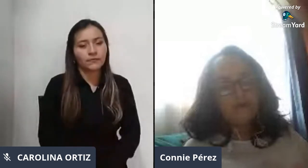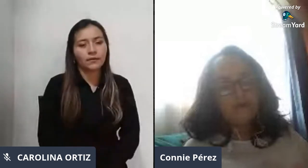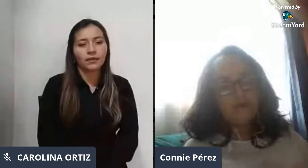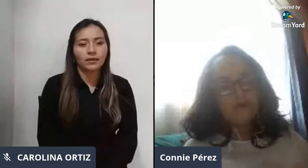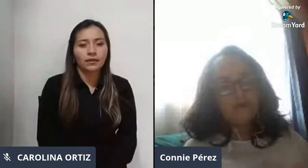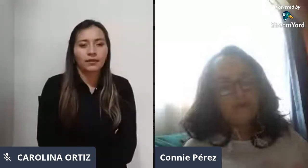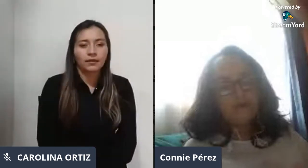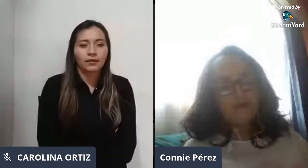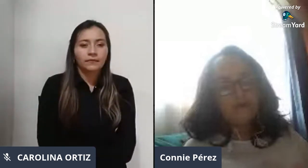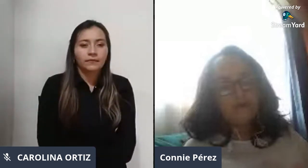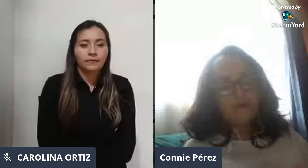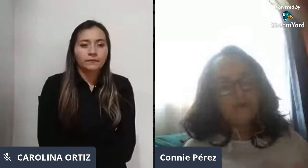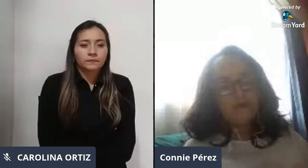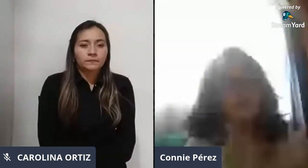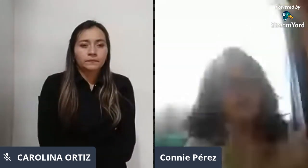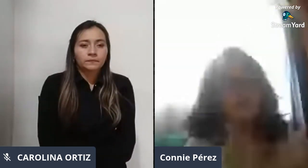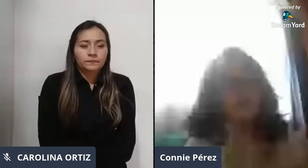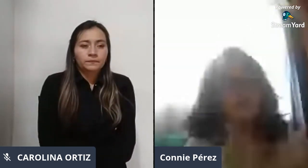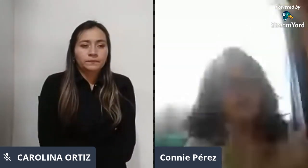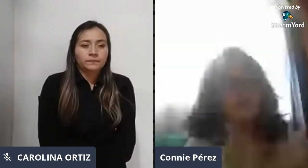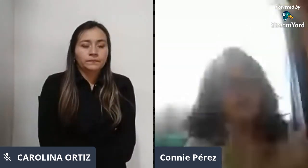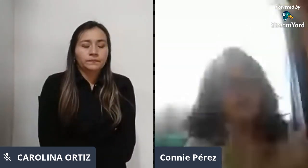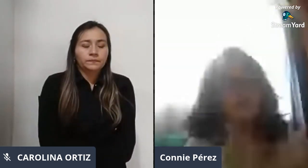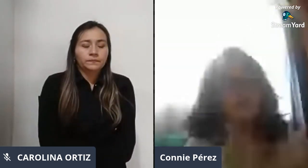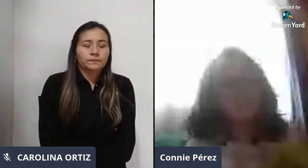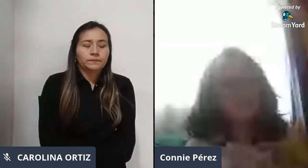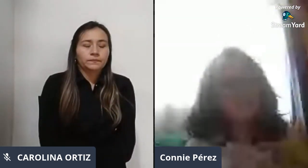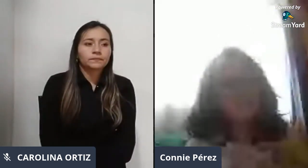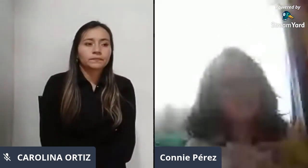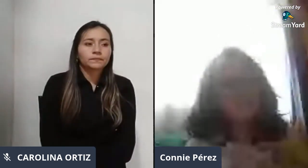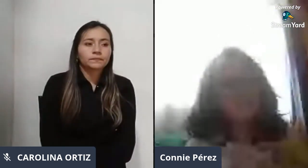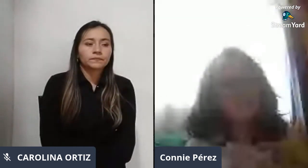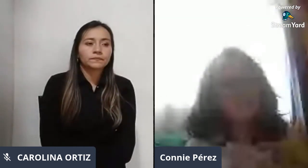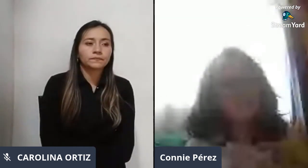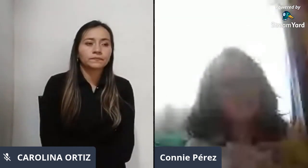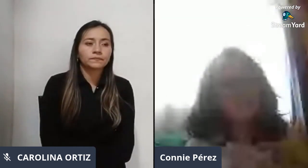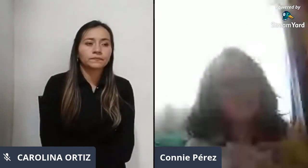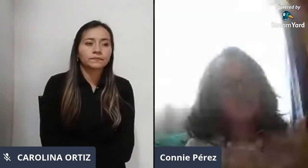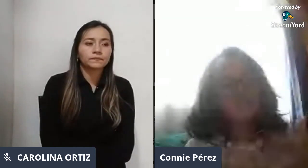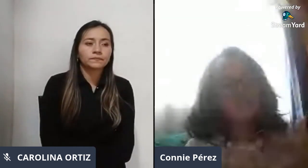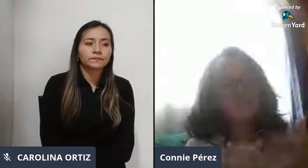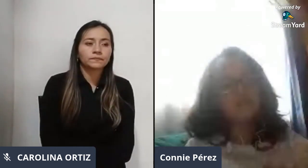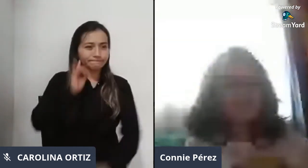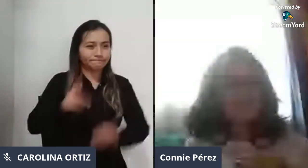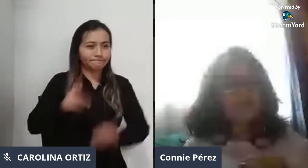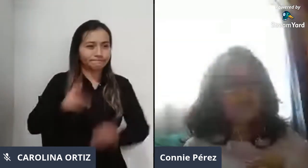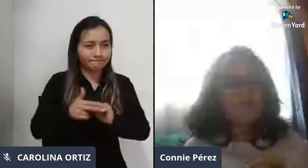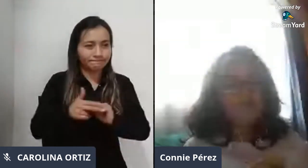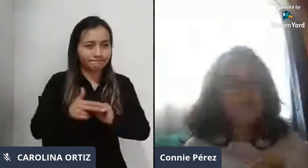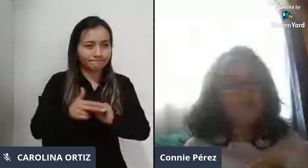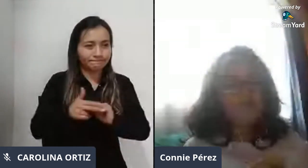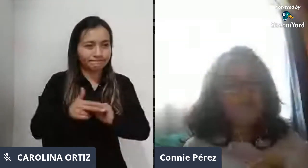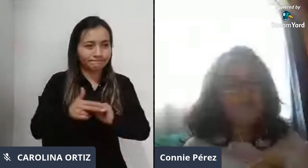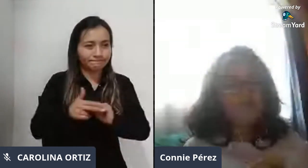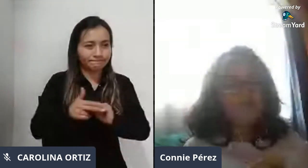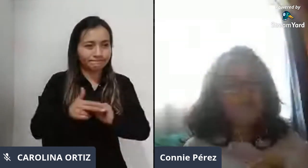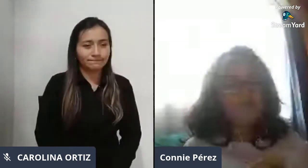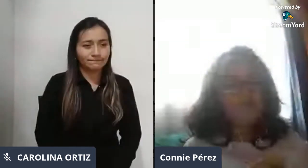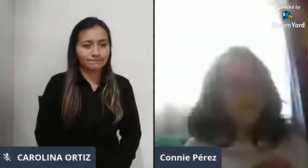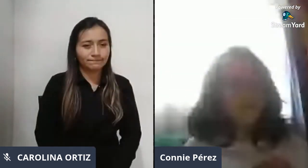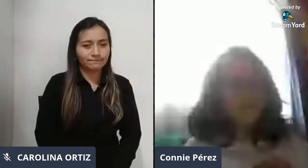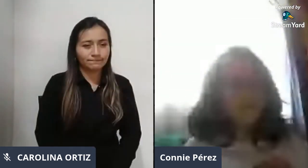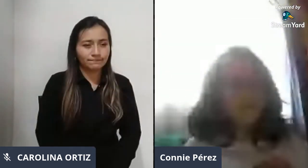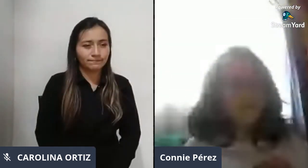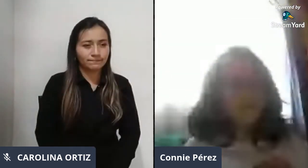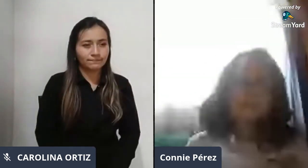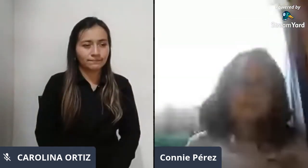que ciertas cosas funcionen adecuadamente, ¿no? Entonces, a partir del sistema médico, me asumo